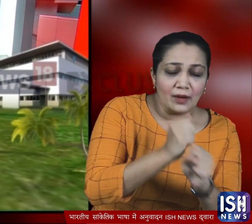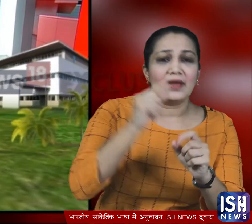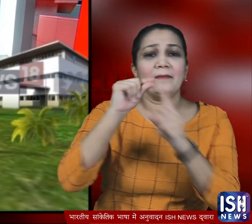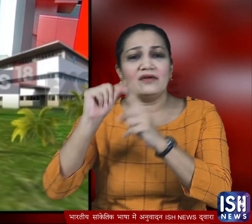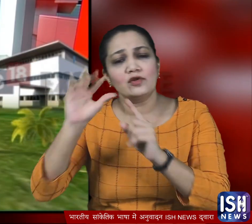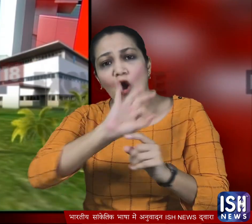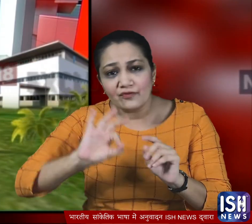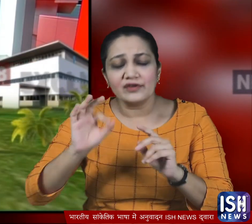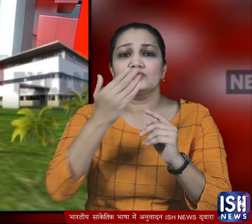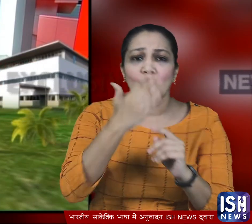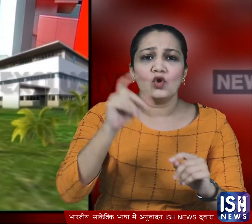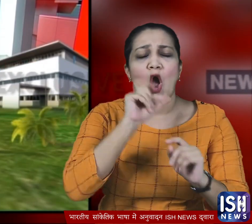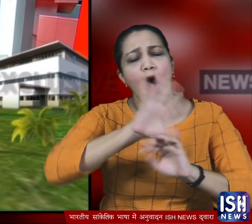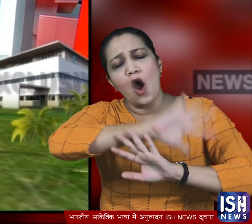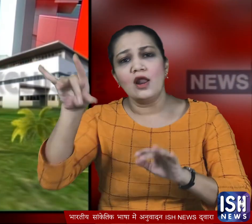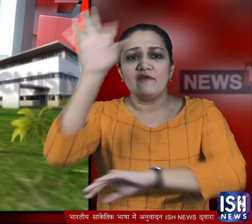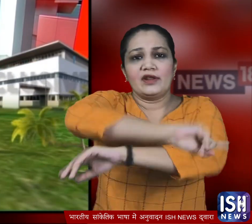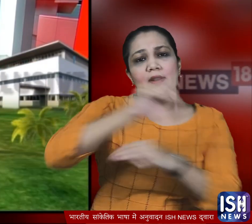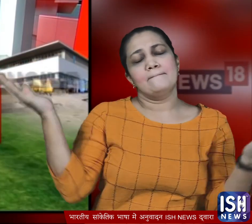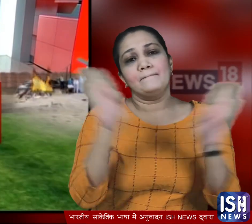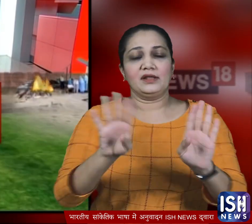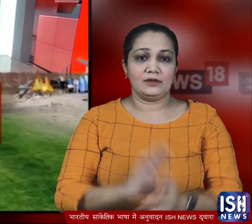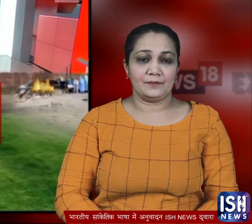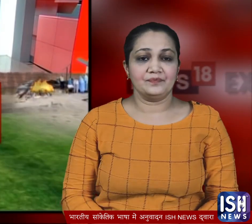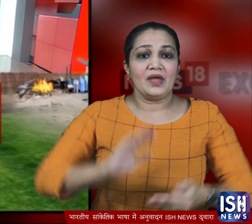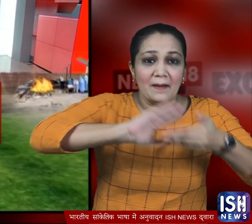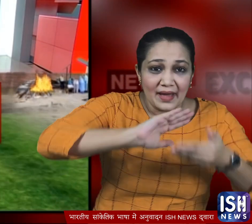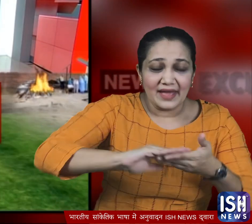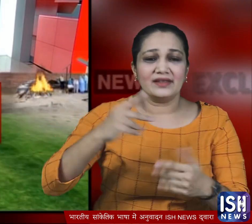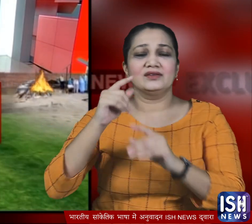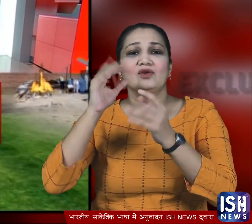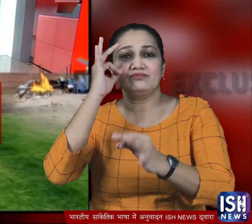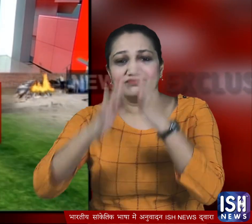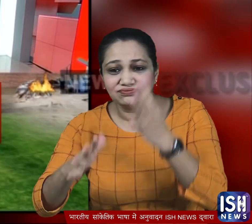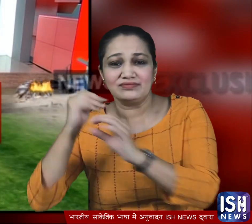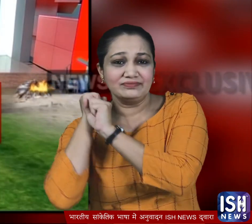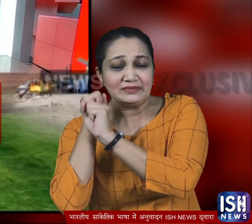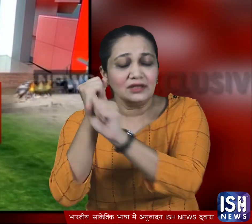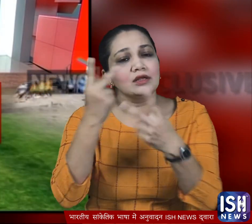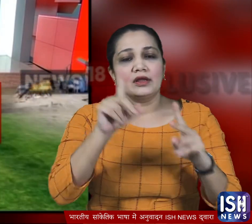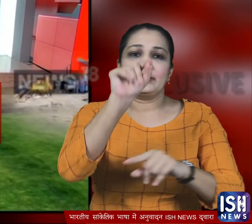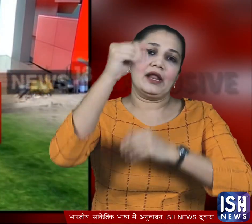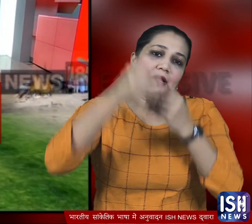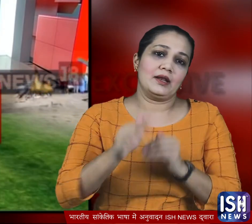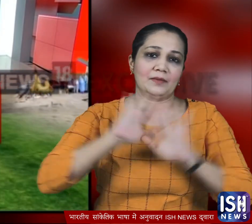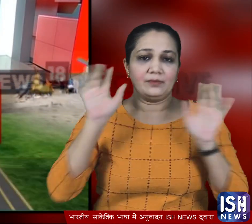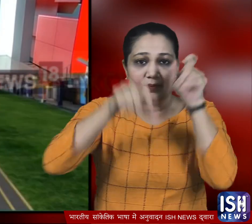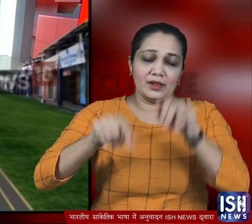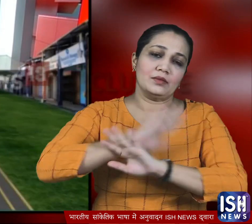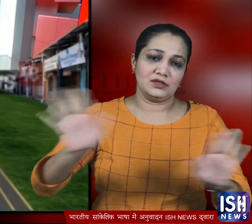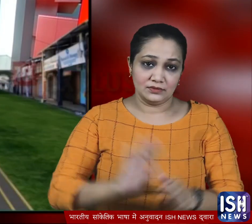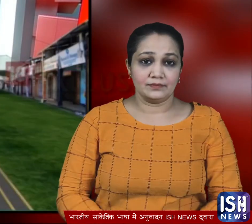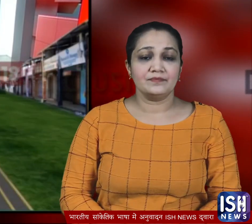और निजी दफ्तरों के साथ स्कूल कॉलेज 15 दिन बंद रहेंगे, जबकि शादी समारोह या अंतिम संस्कार में 10 से ज्यादा लोग शामिल नहीं हो